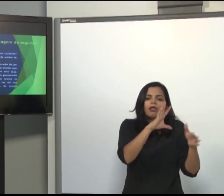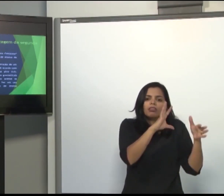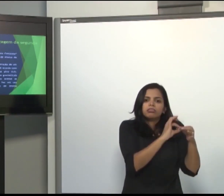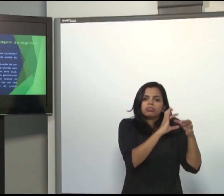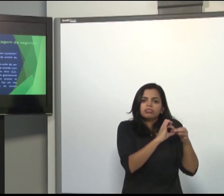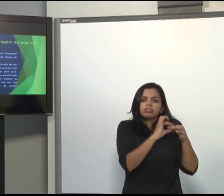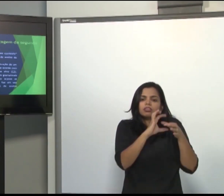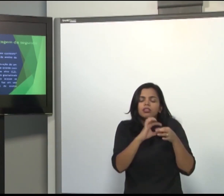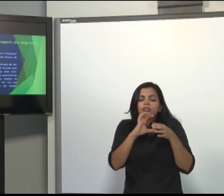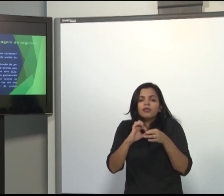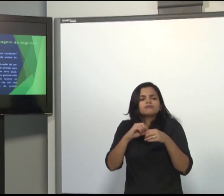gramatical